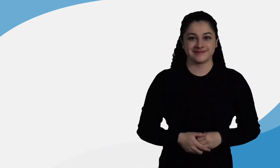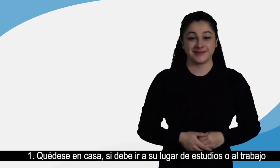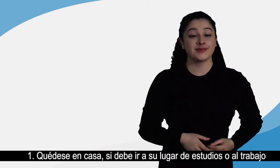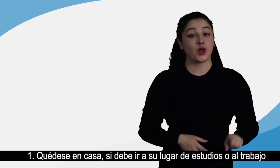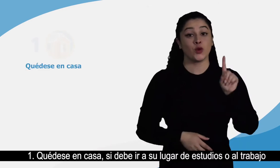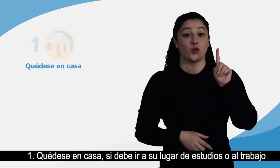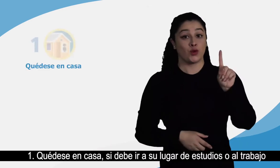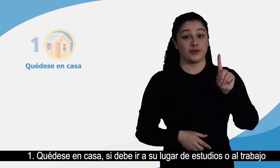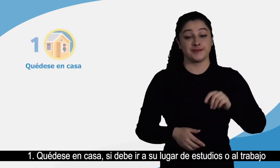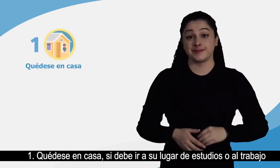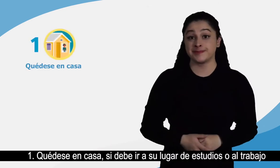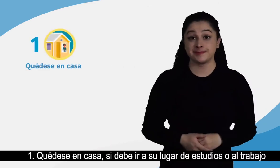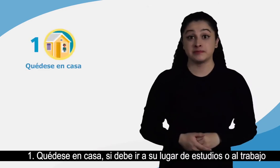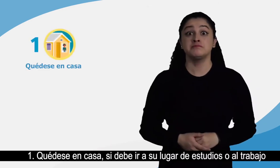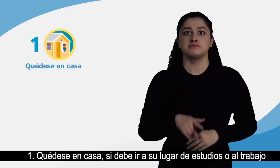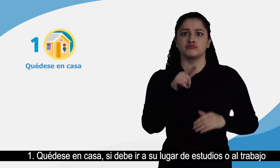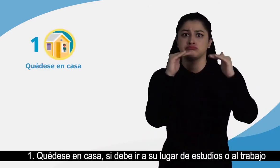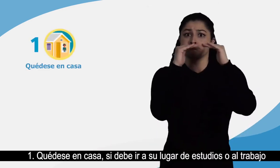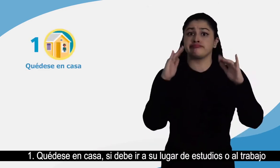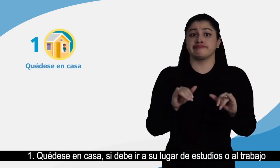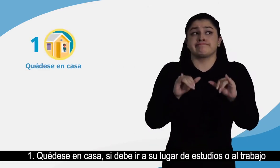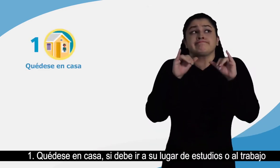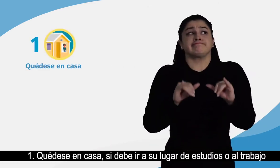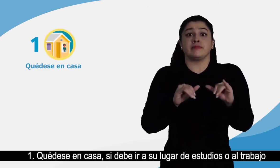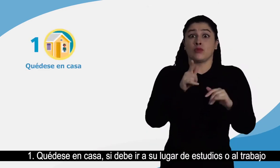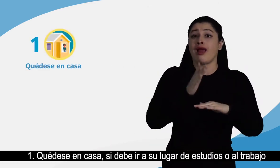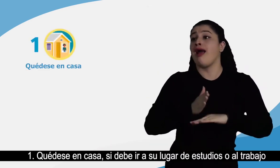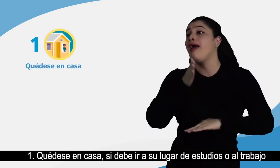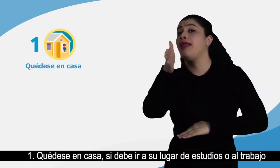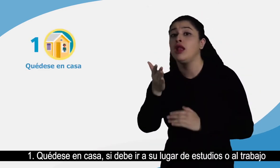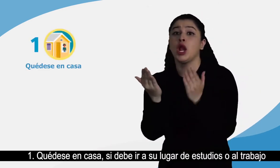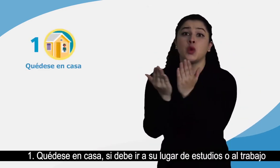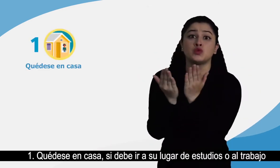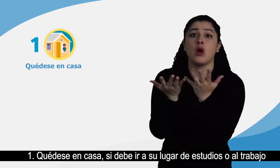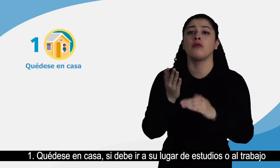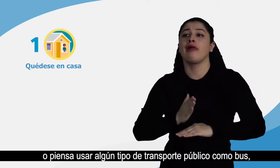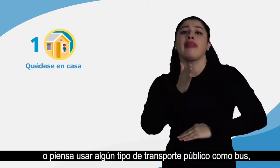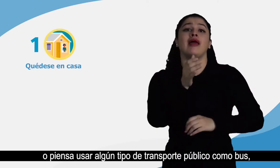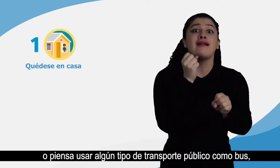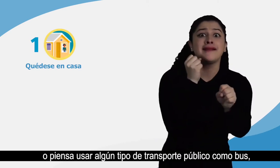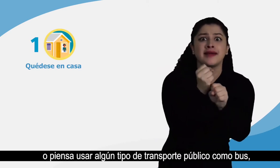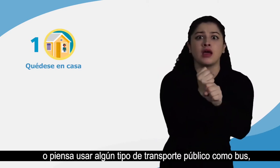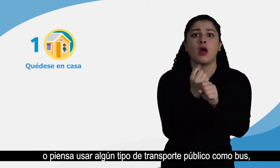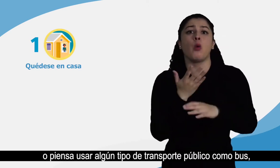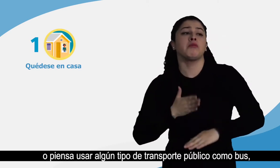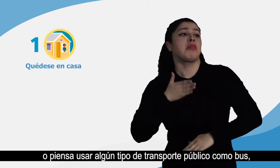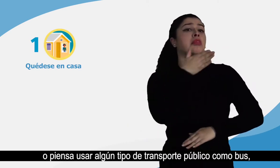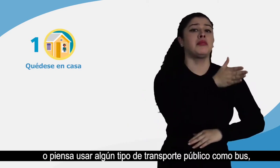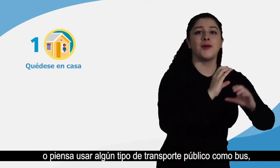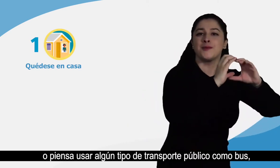1. Quédese en casa si debe ir a su lugar de estudio o al trabajo O piensa usar algún tipo de transporte